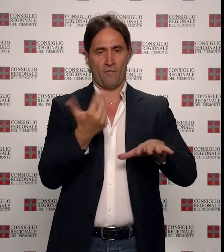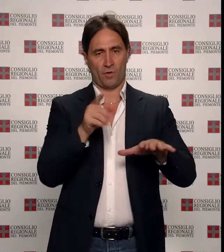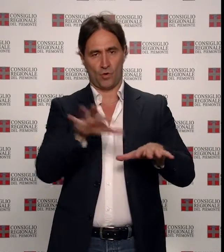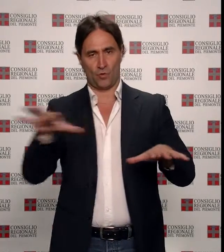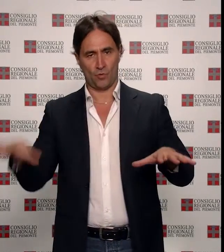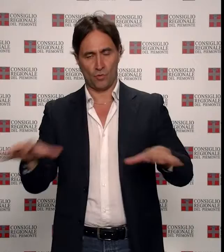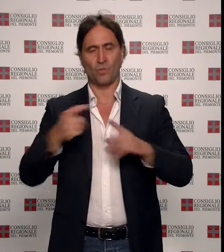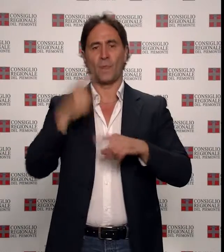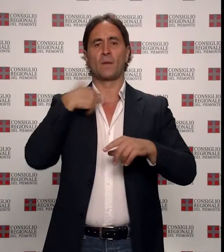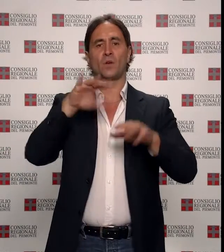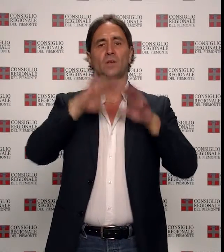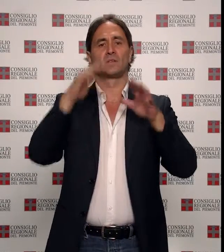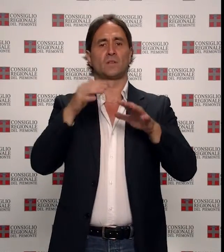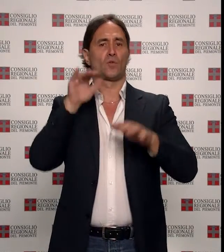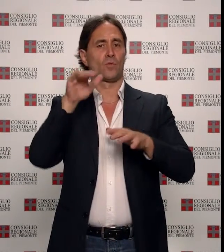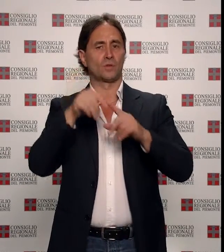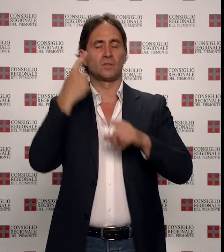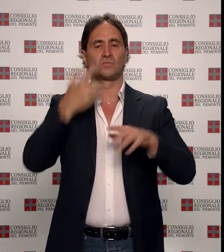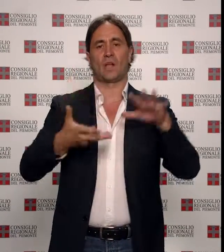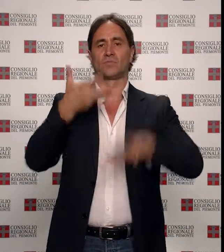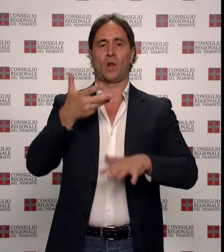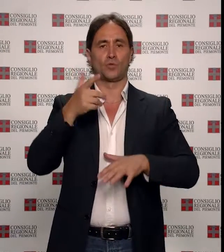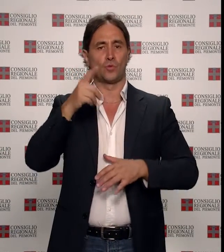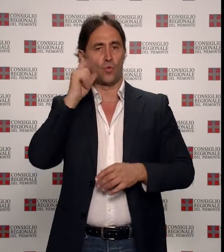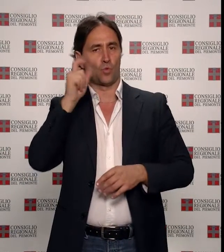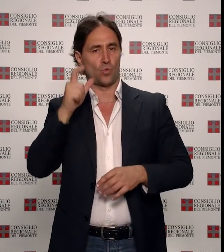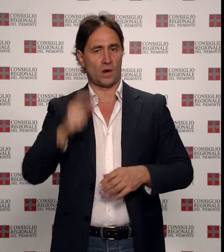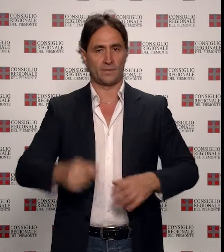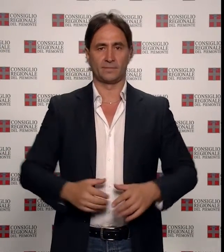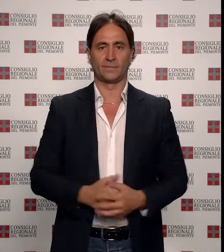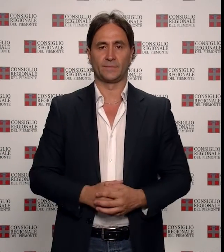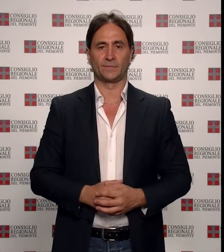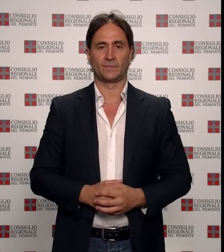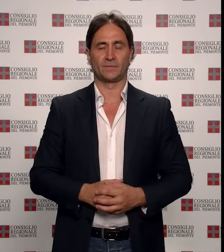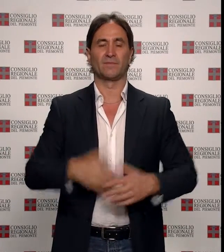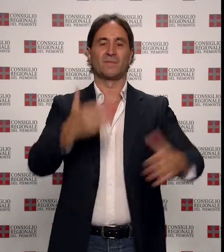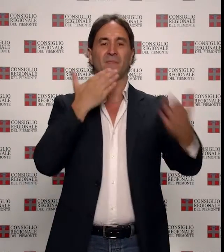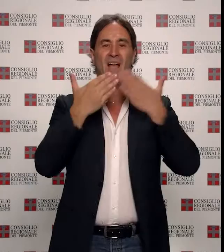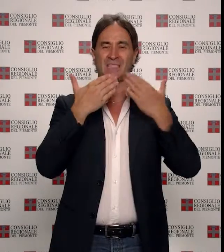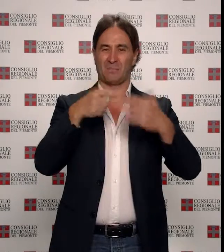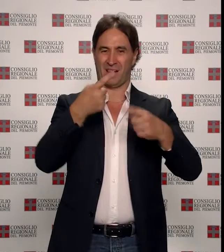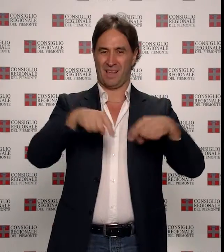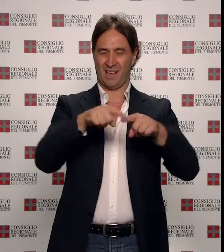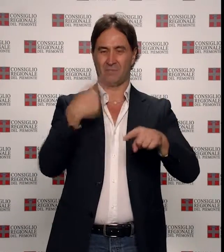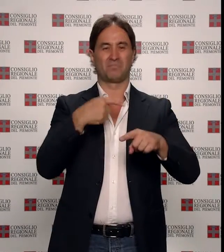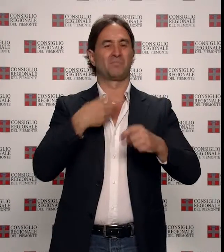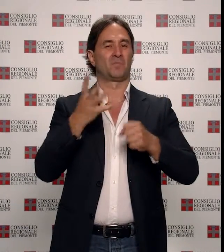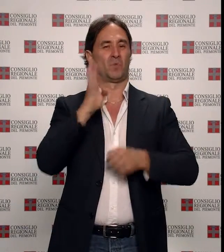Sacrimonti all'Assessorato alla Cultura. L'Assemblea ha approvato il 14 luglio, su proposta del Comitato Diritti Umani,